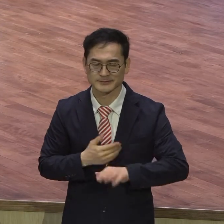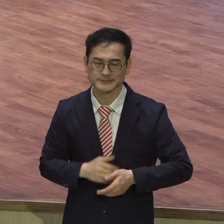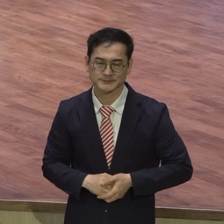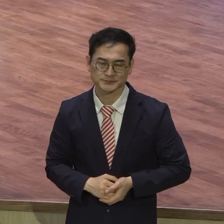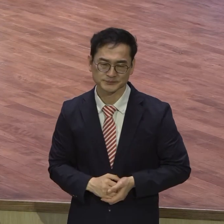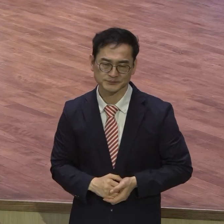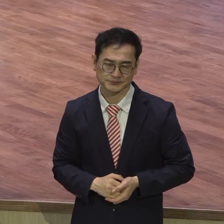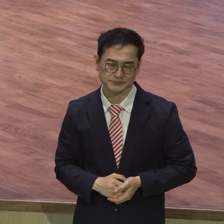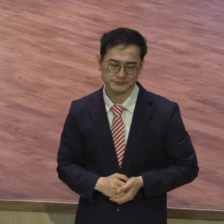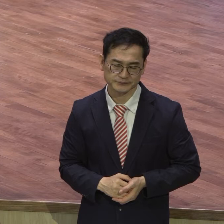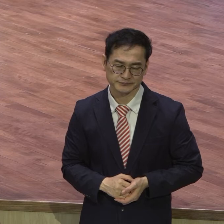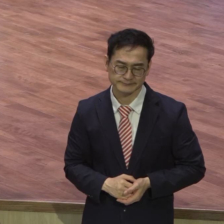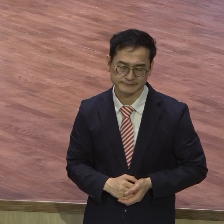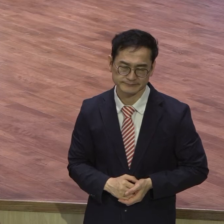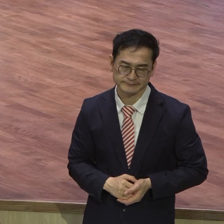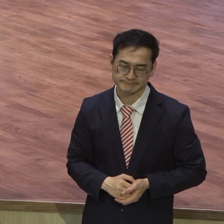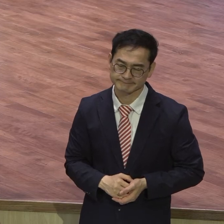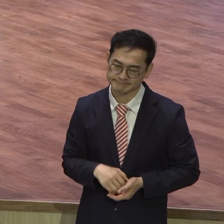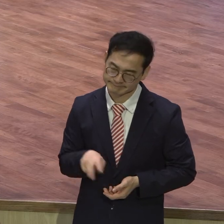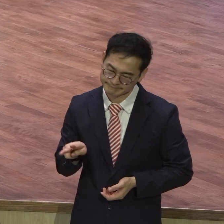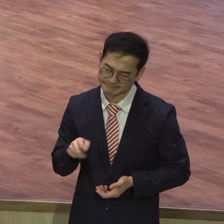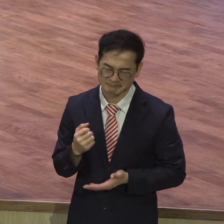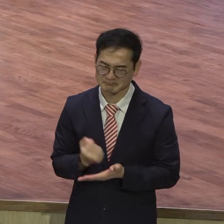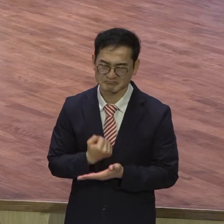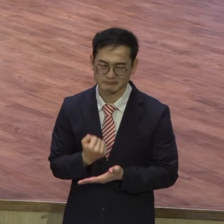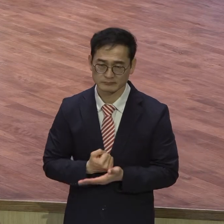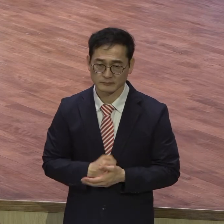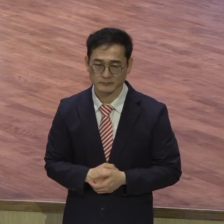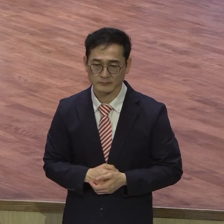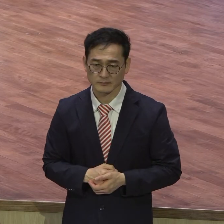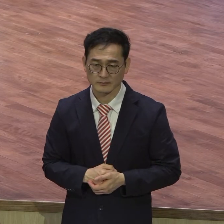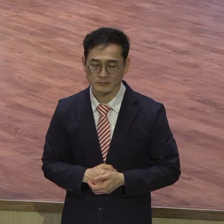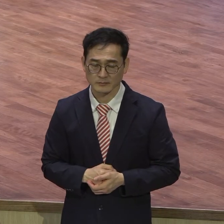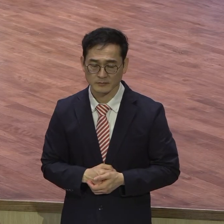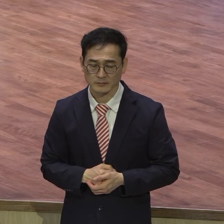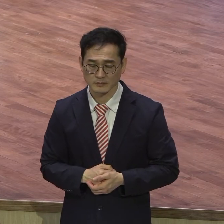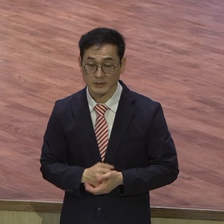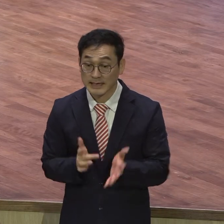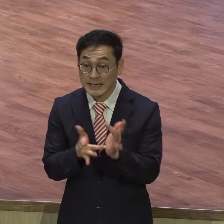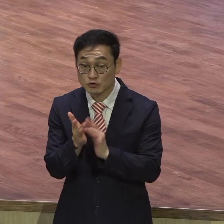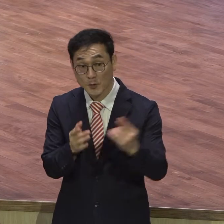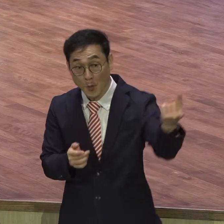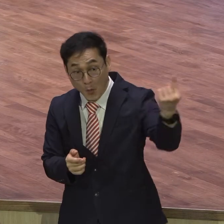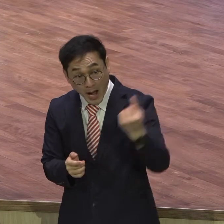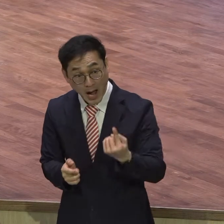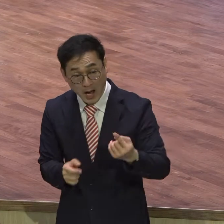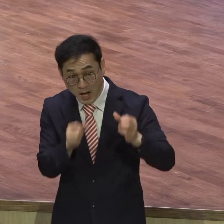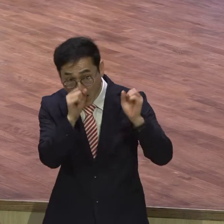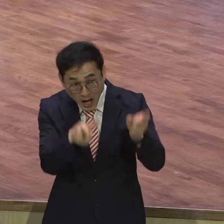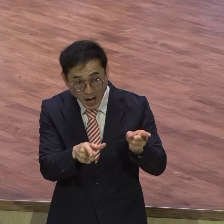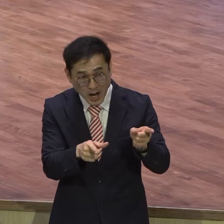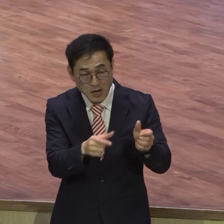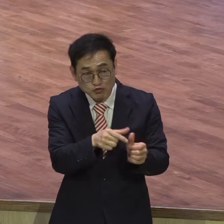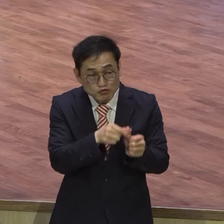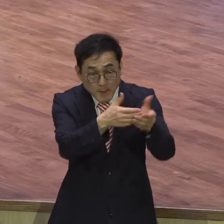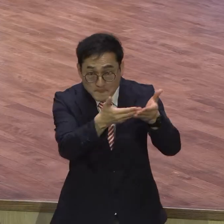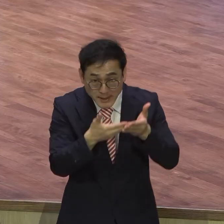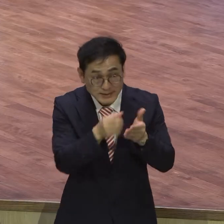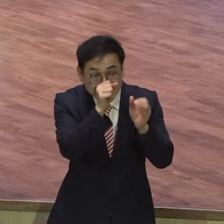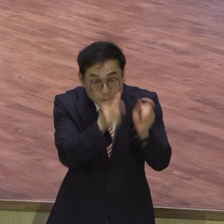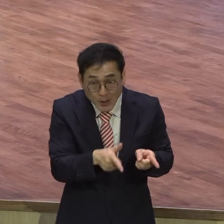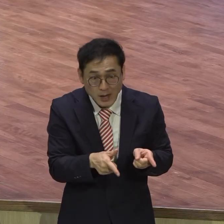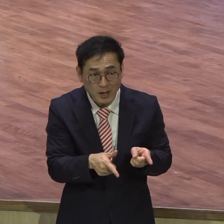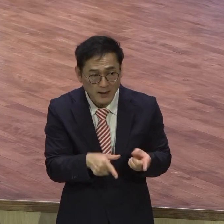참 안타깝죠 이런 예수님이 오신 이 절호의 기회인데 이